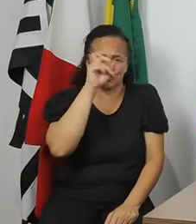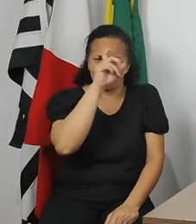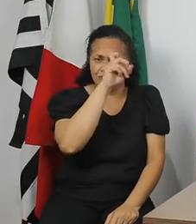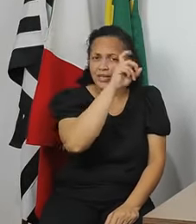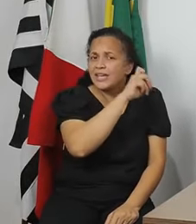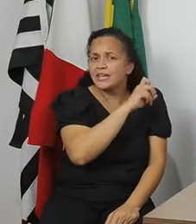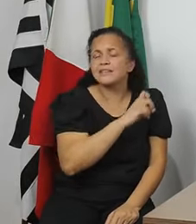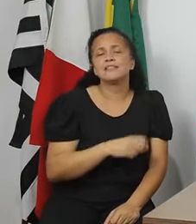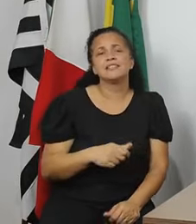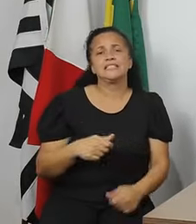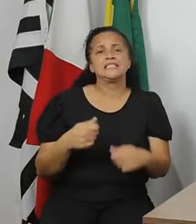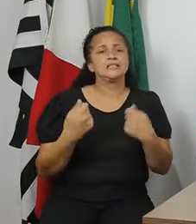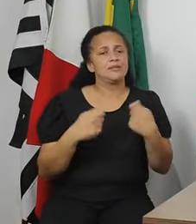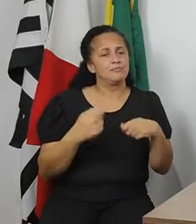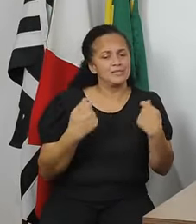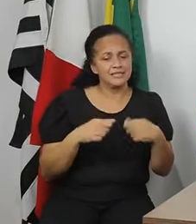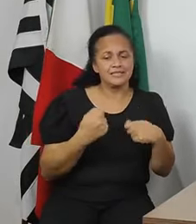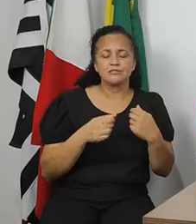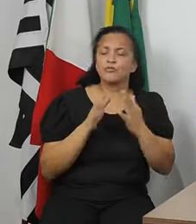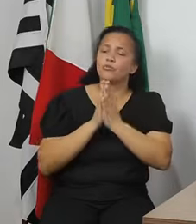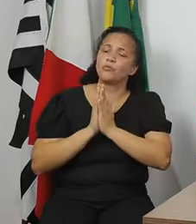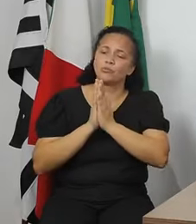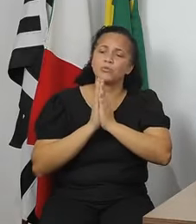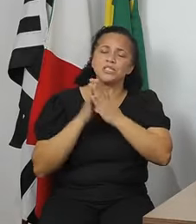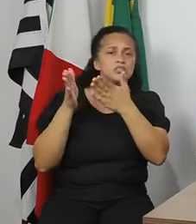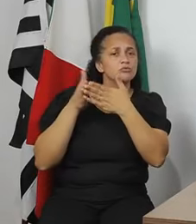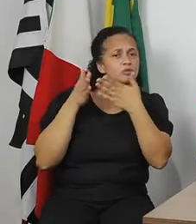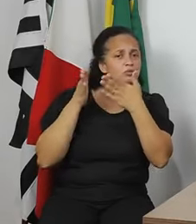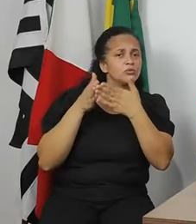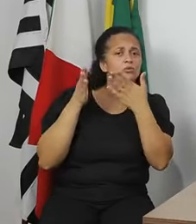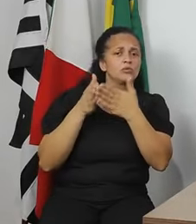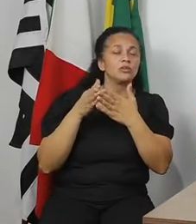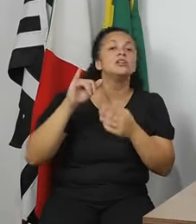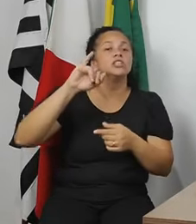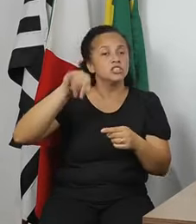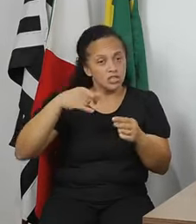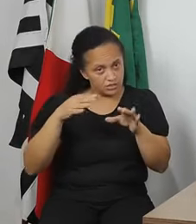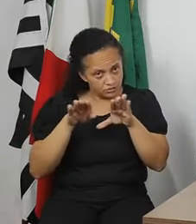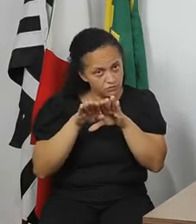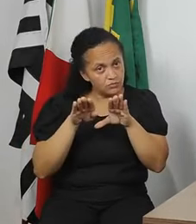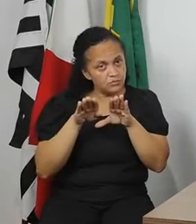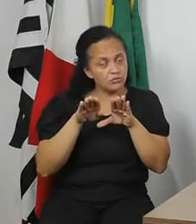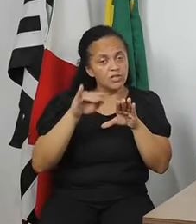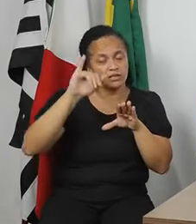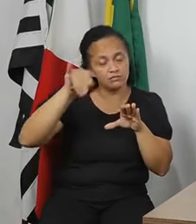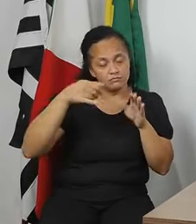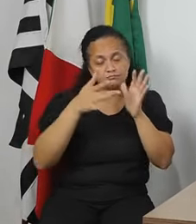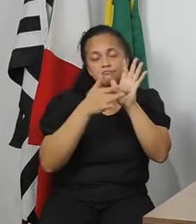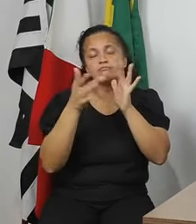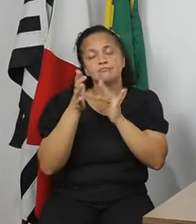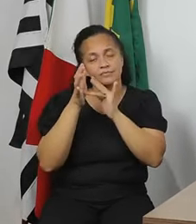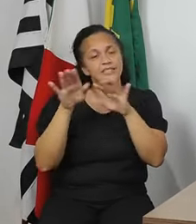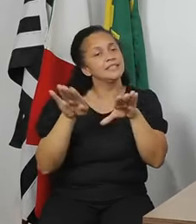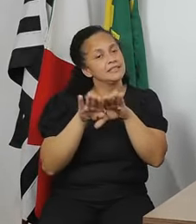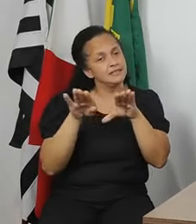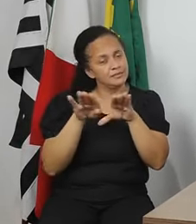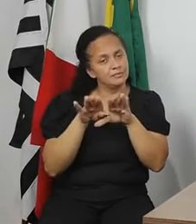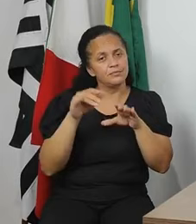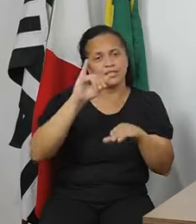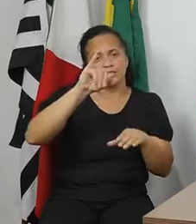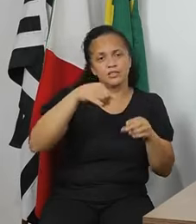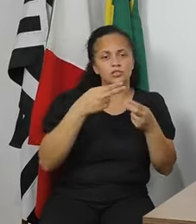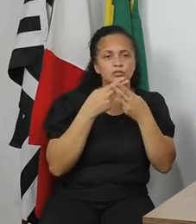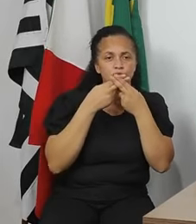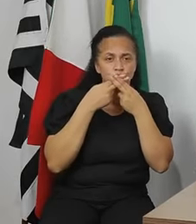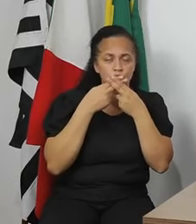se preparar para um momento de tribulação. Eu acho que também existem esses momentos,